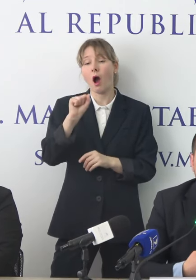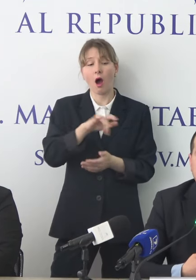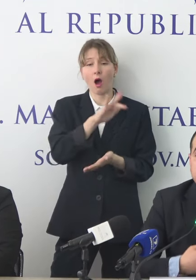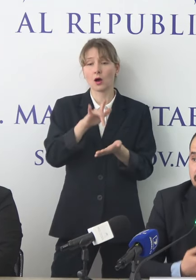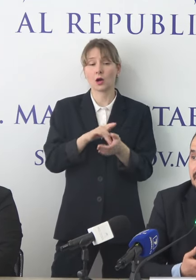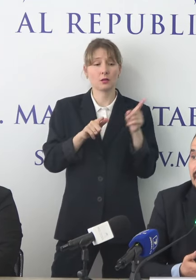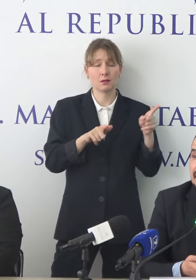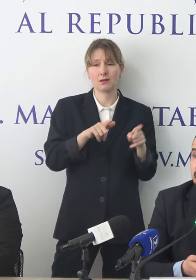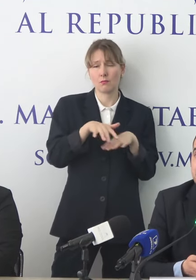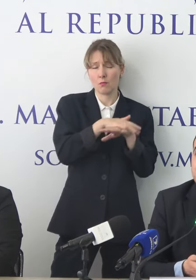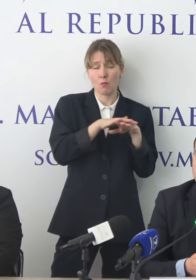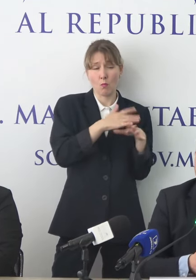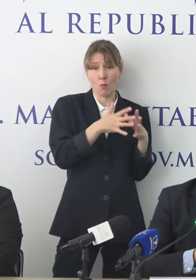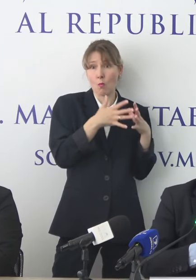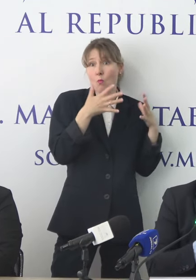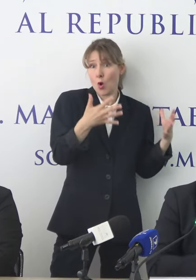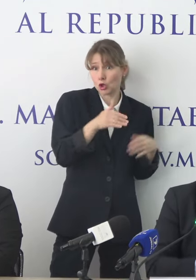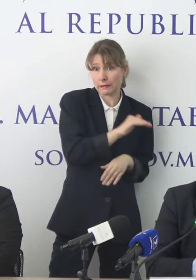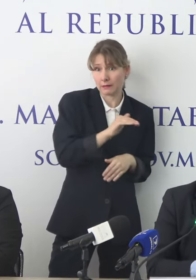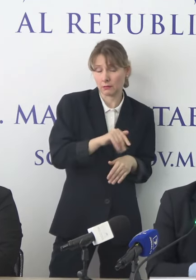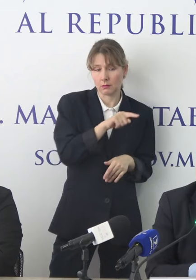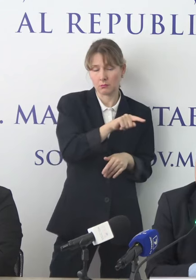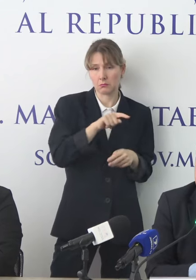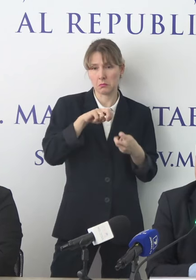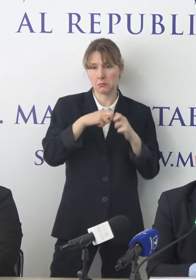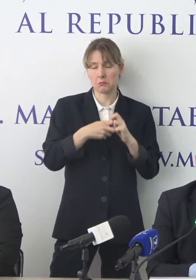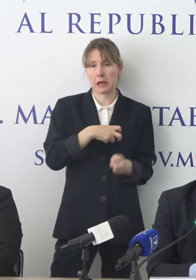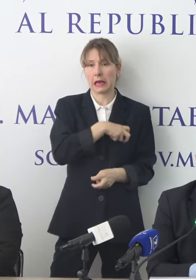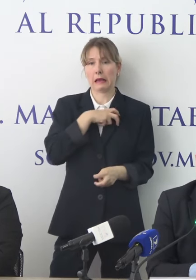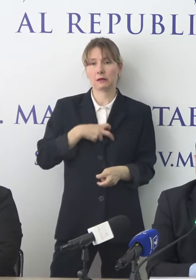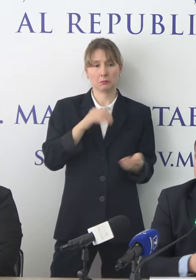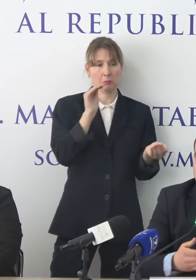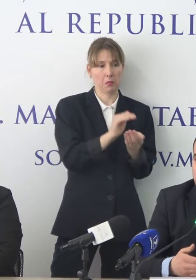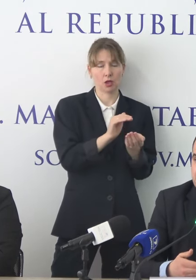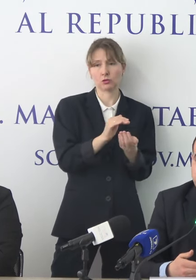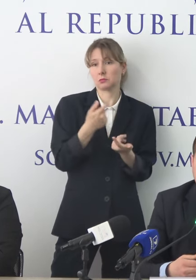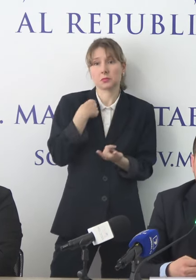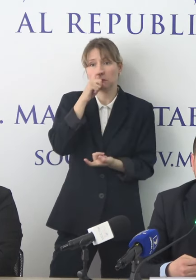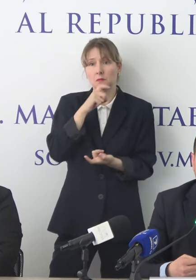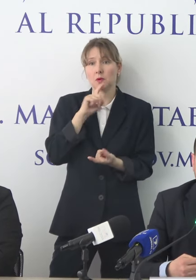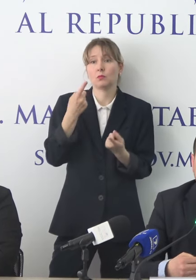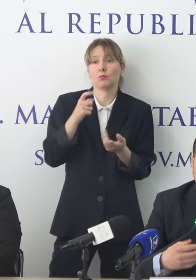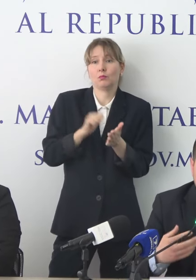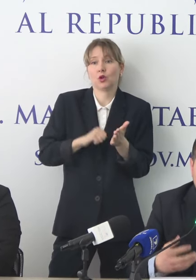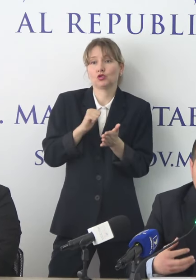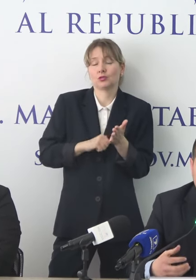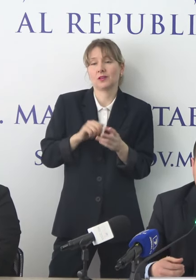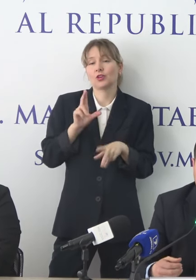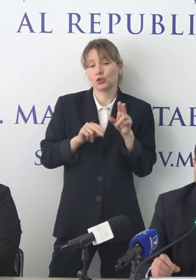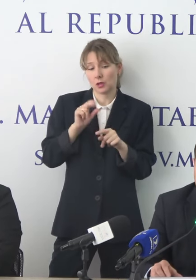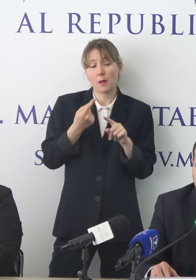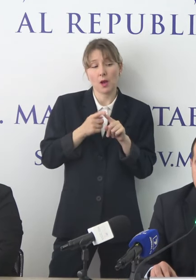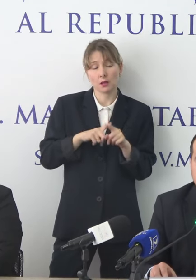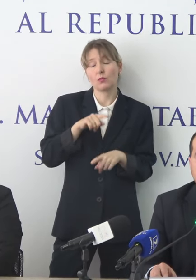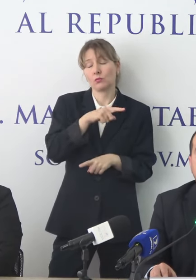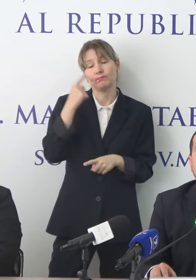are o populație mult mai mare de copii, numărul de copii în situații de risc este mult mai mic. Și noi nu cunoaștem. Deci, după mine, asta este